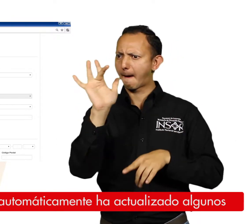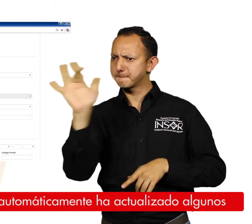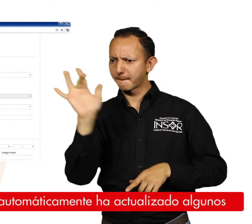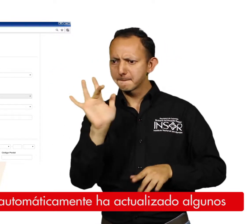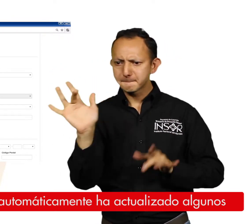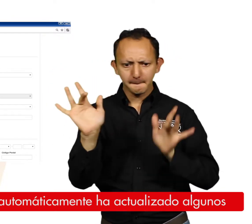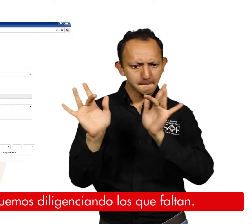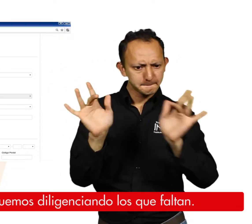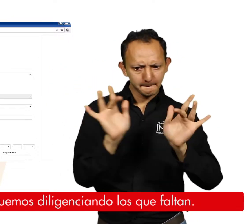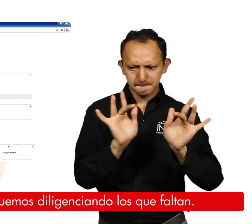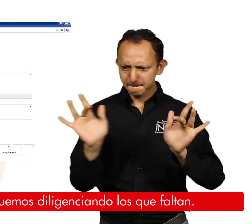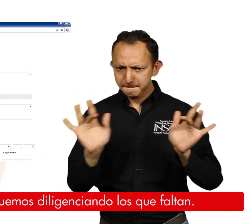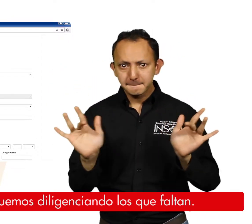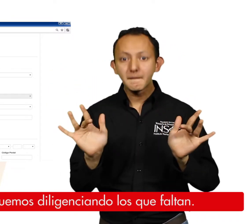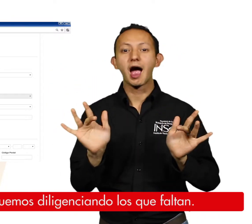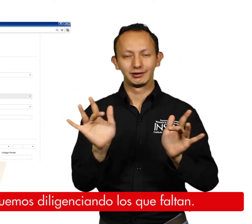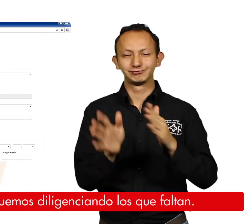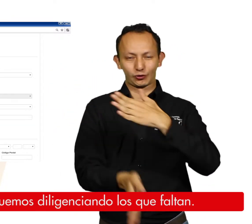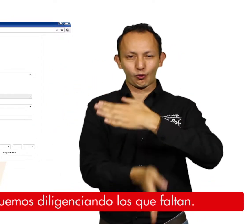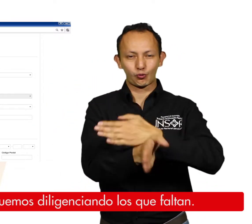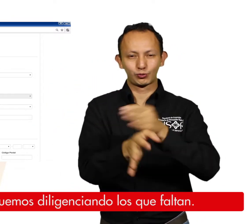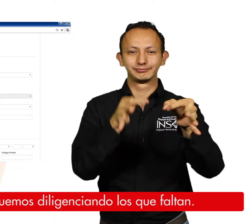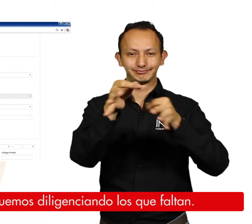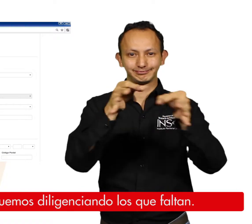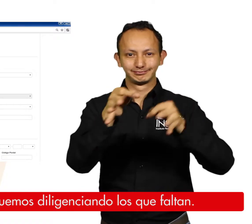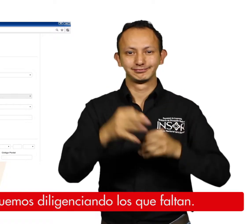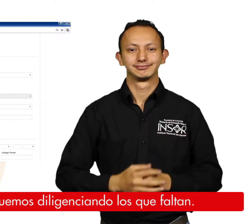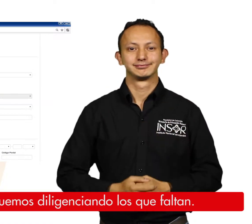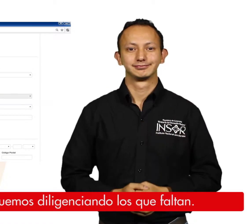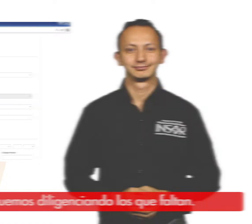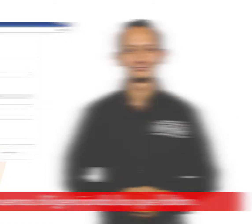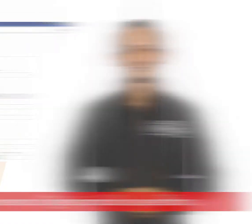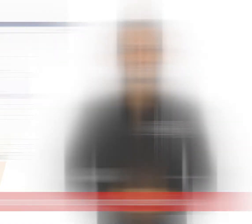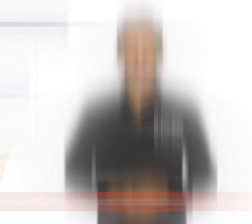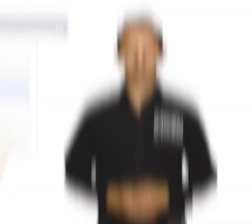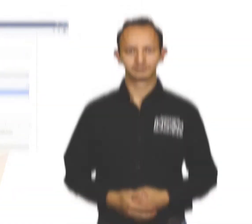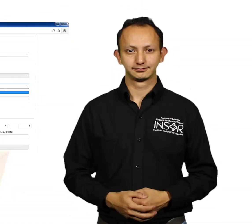ha actualizado algunos datos. Continuemos diligenciando los que faltan.